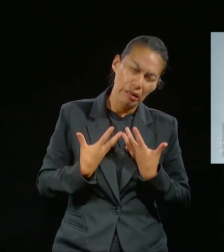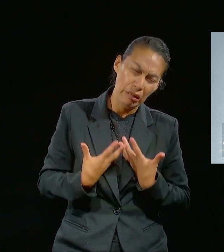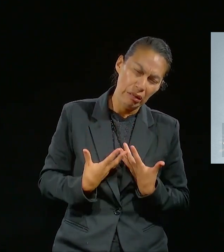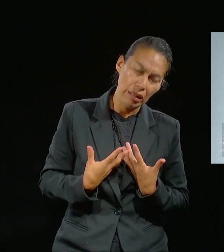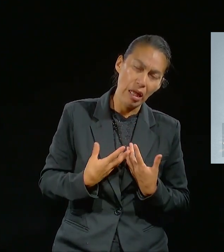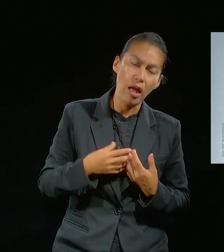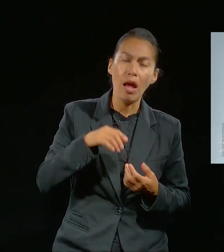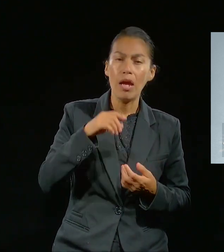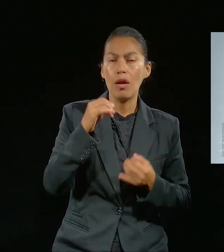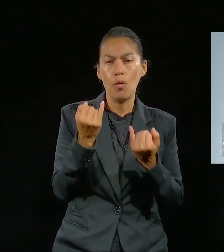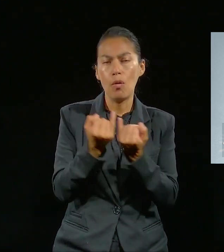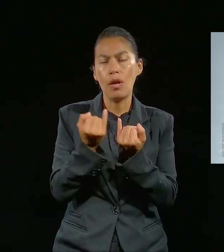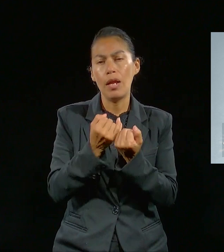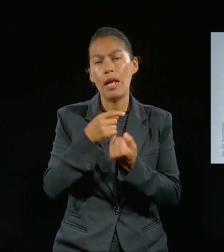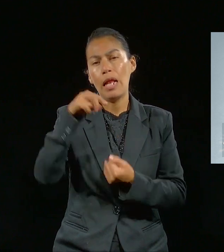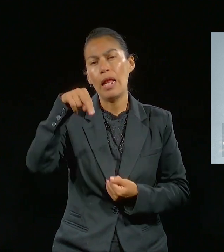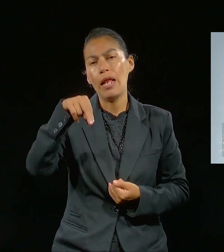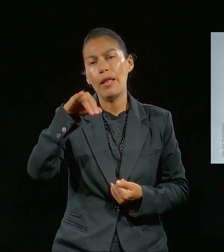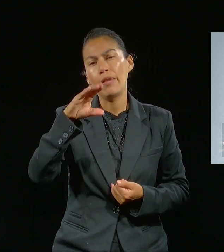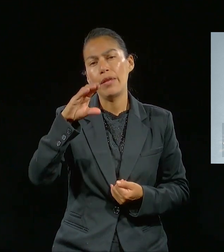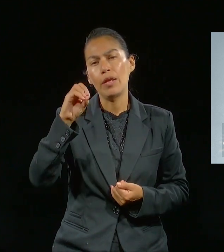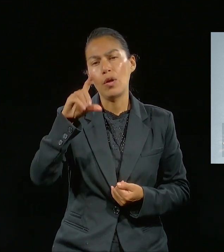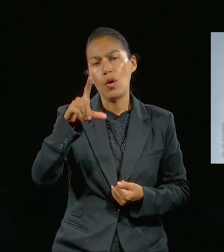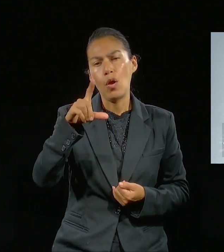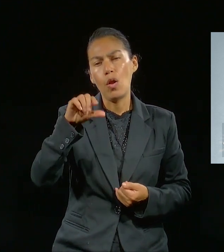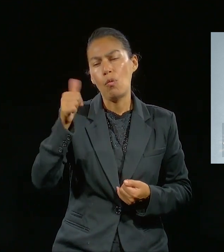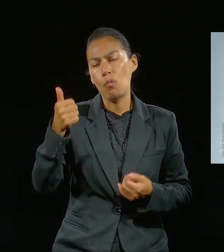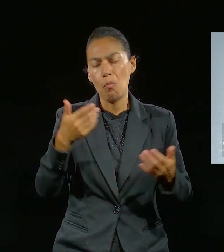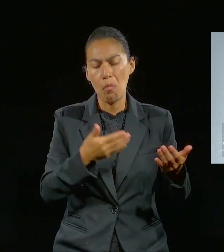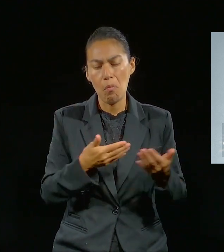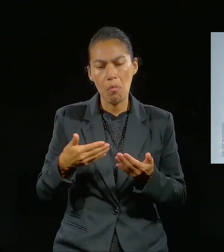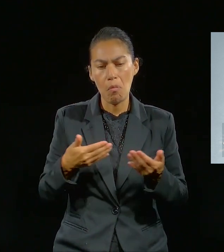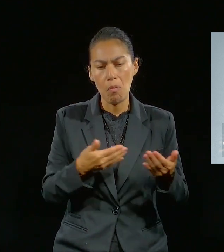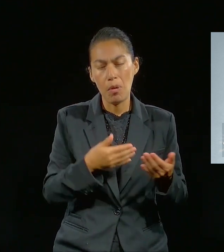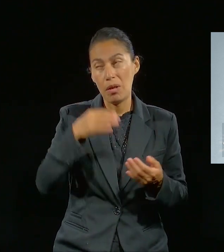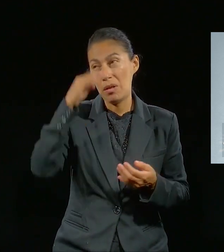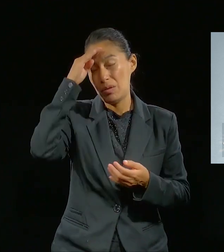malestar, también por Nicole y su bebé, para que el